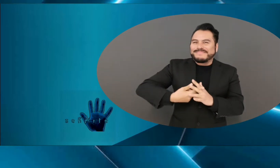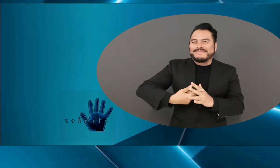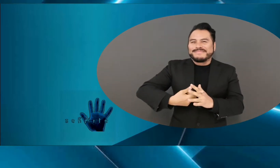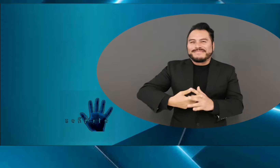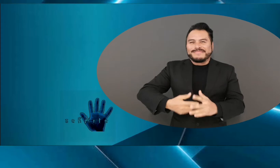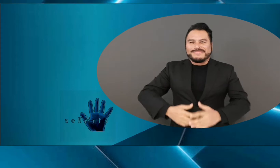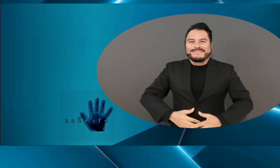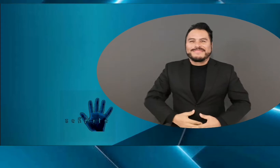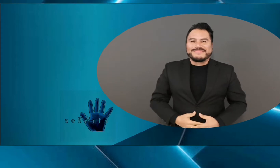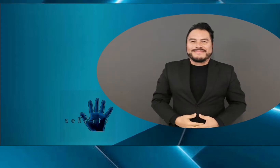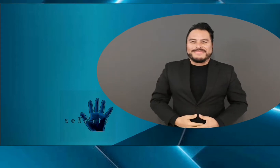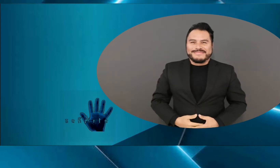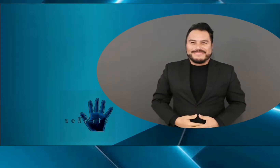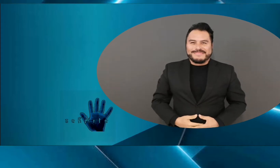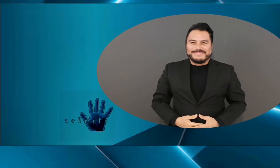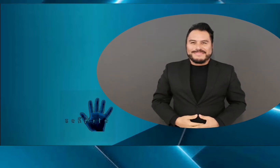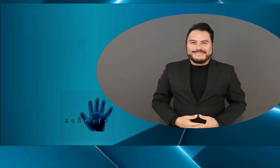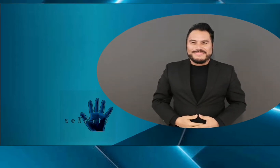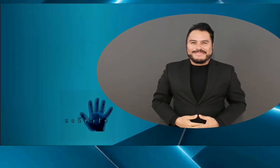Martín Rodríguez y comenzamos.